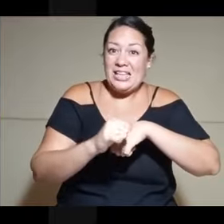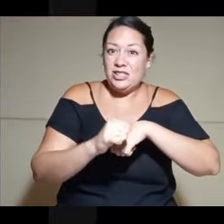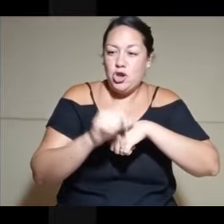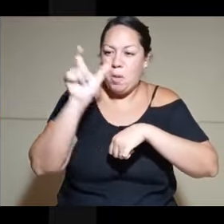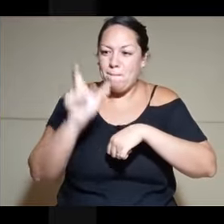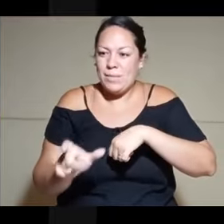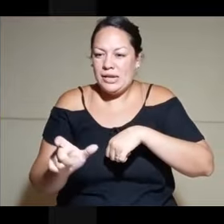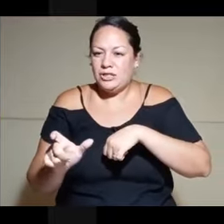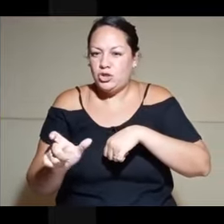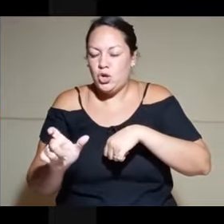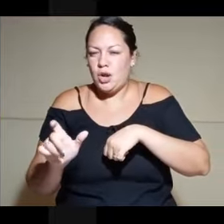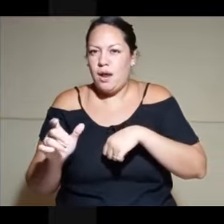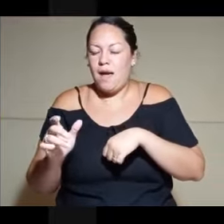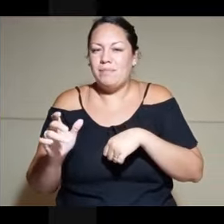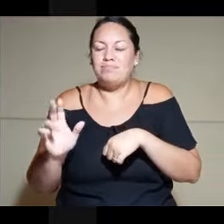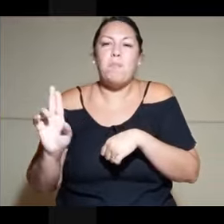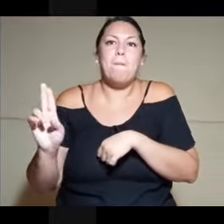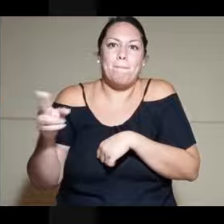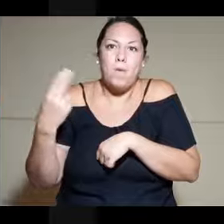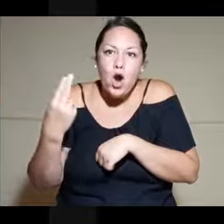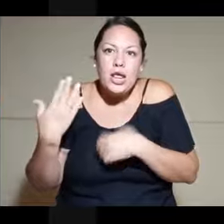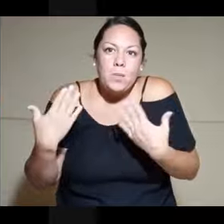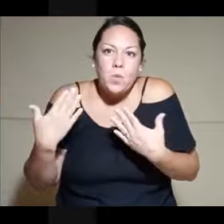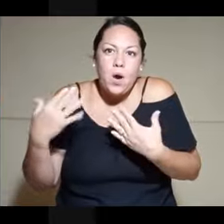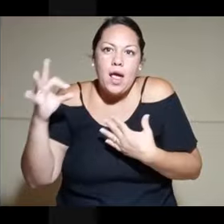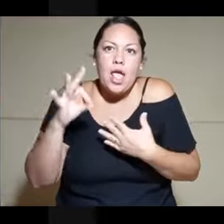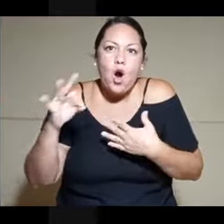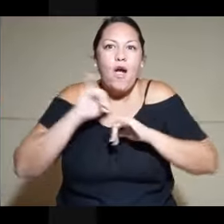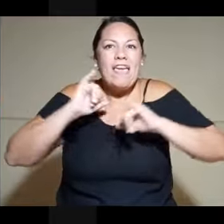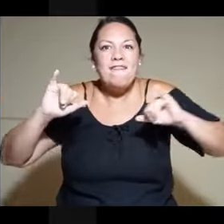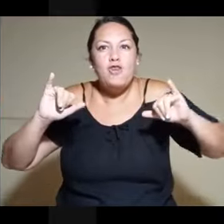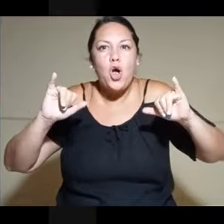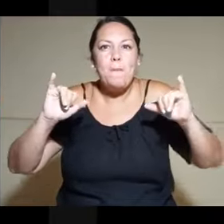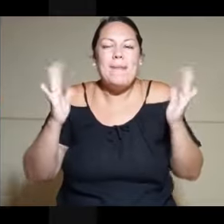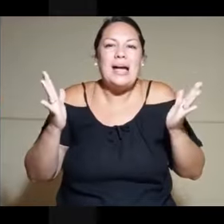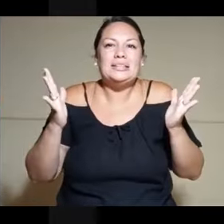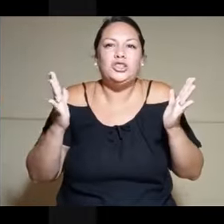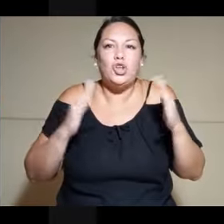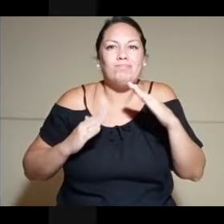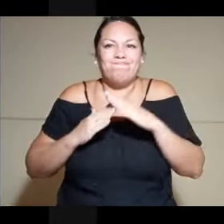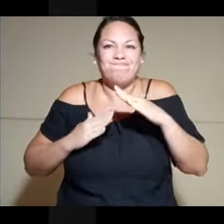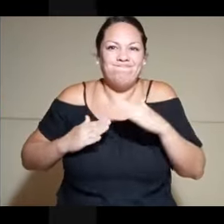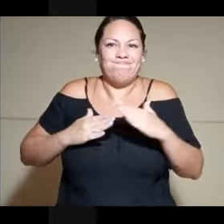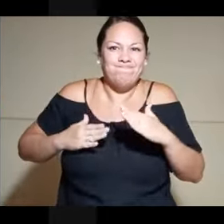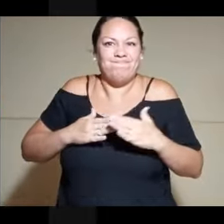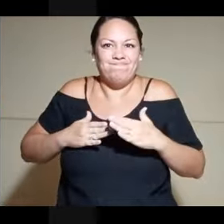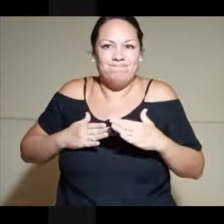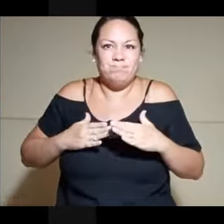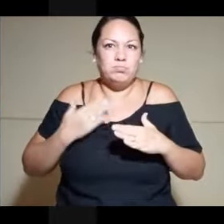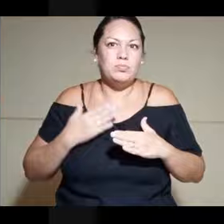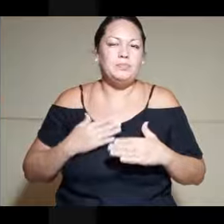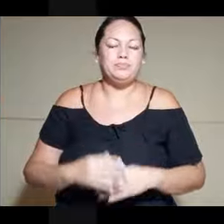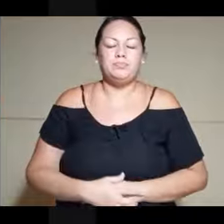médula son graves, porque si la médula se lesiona, la persona queda escindida, queda dividida, no